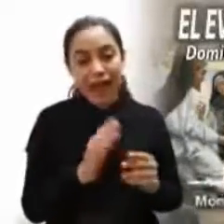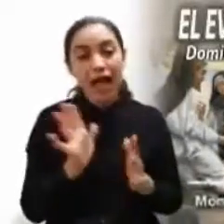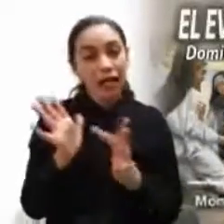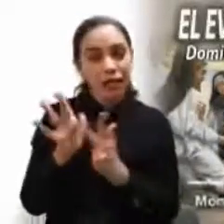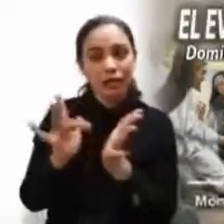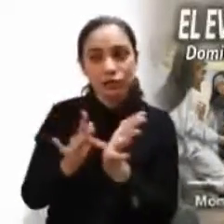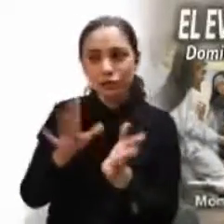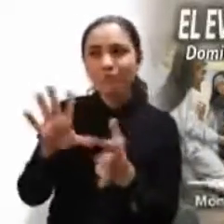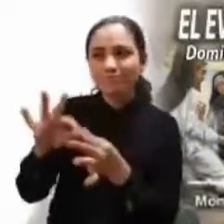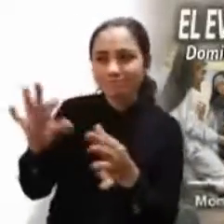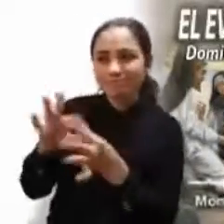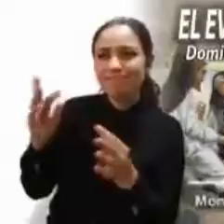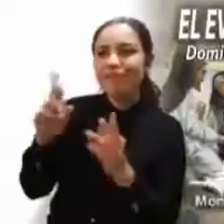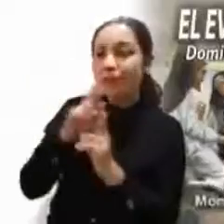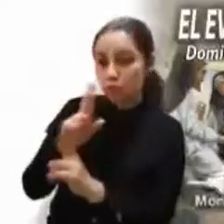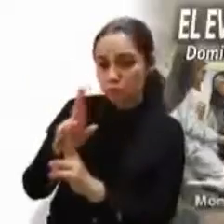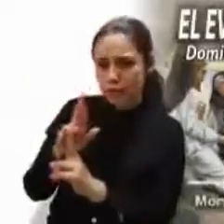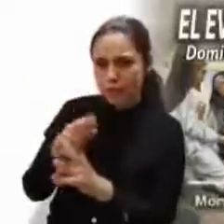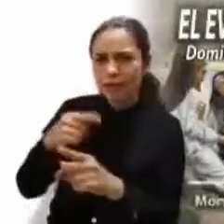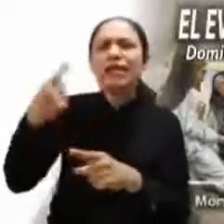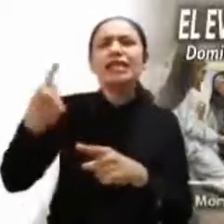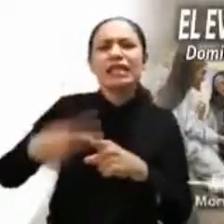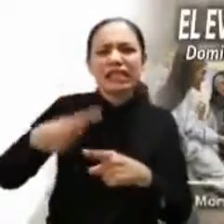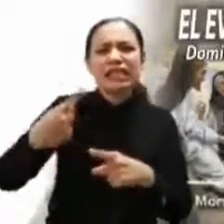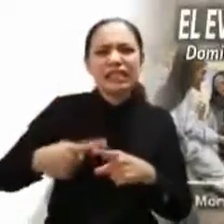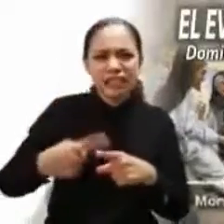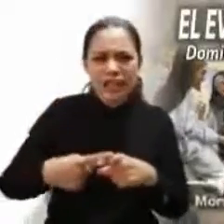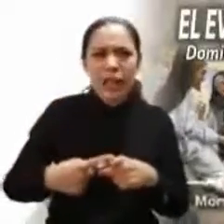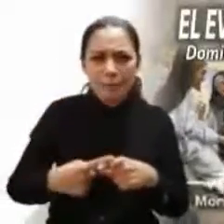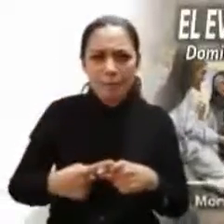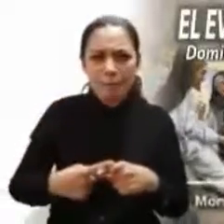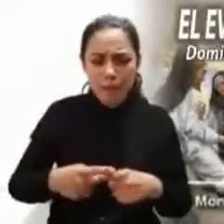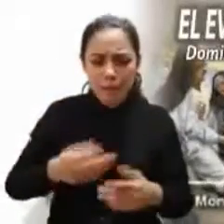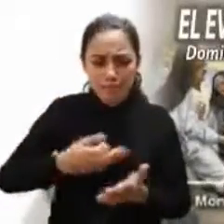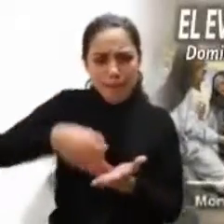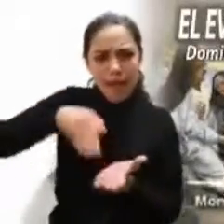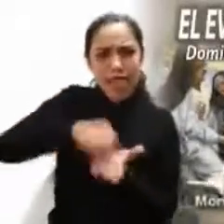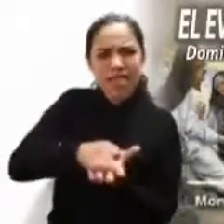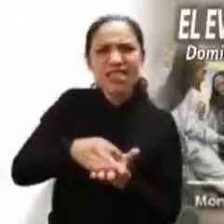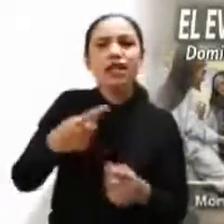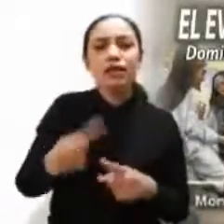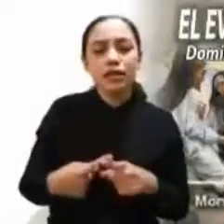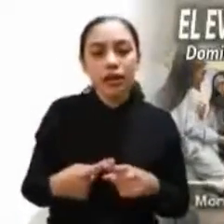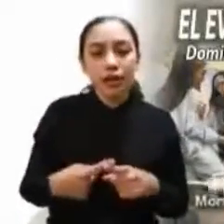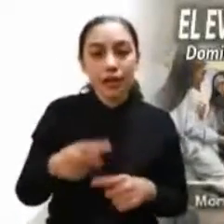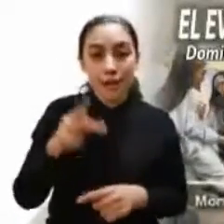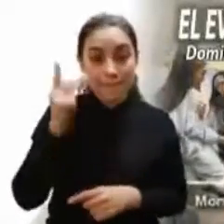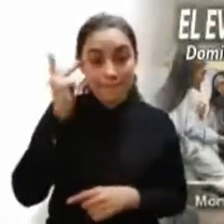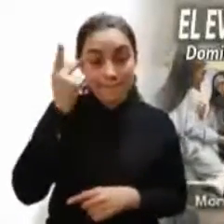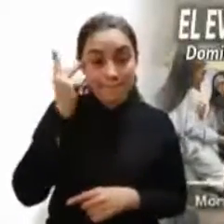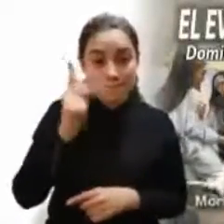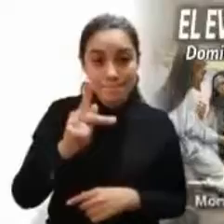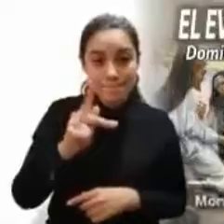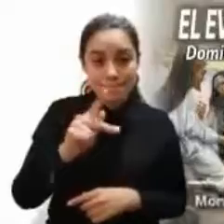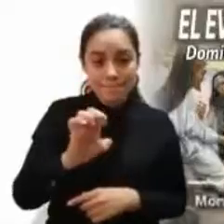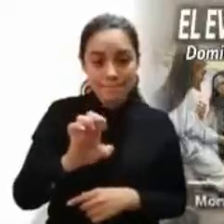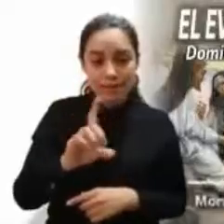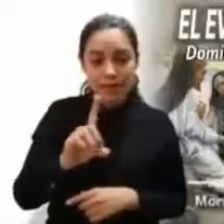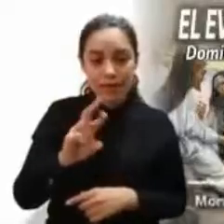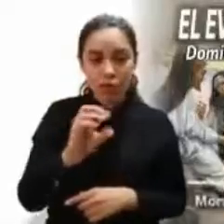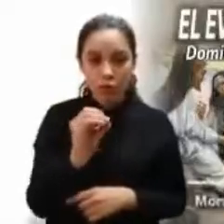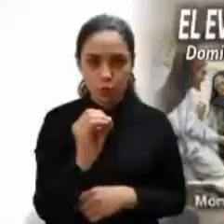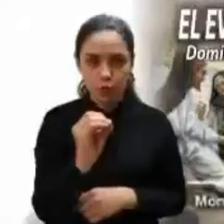riesgos. Pedro los asume con valentía y a nombre de todo el grupo da una